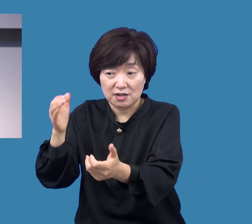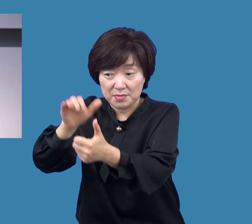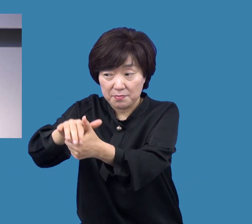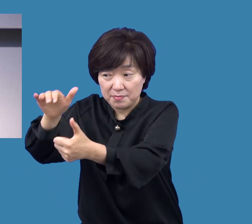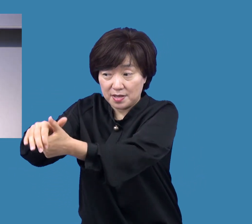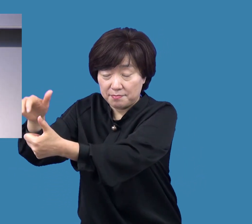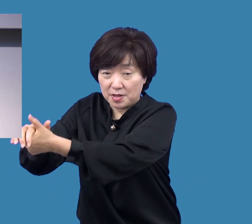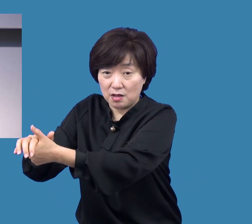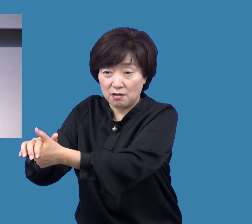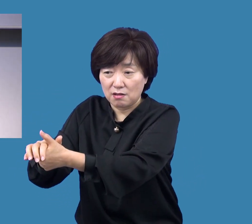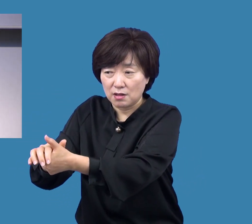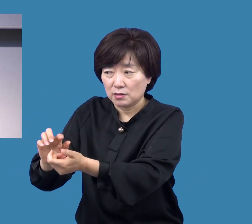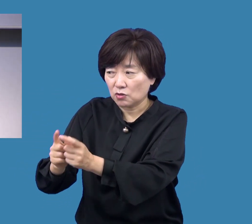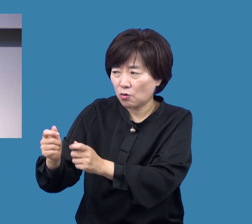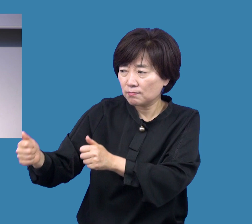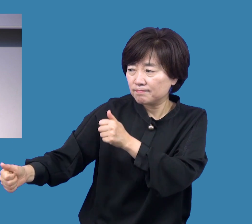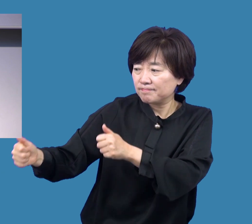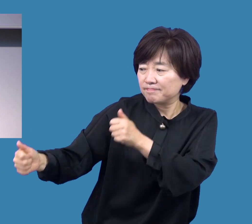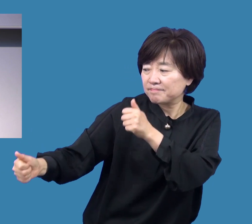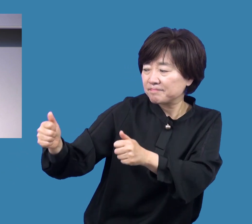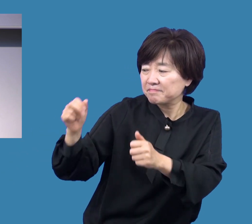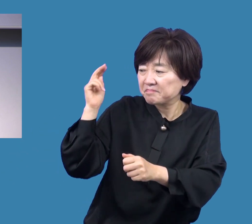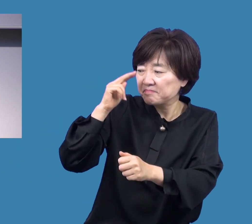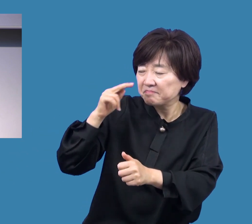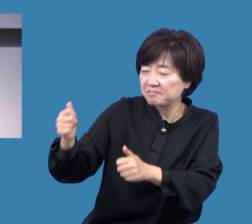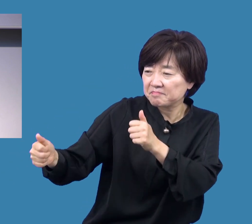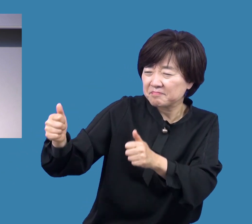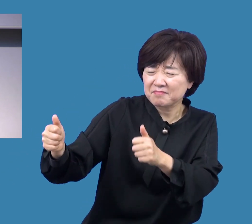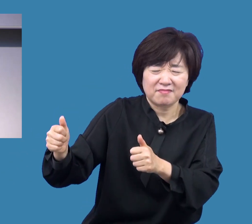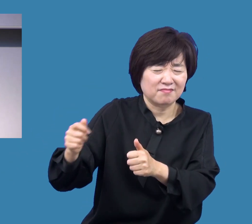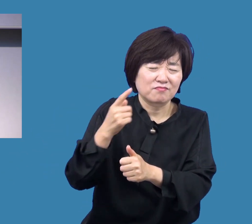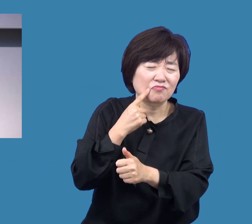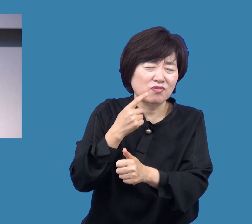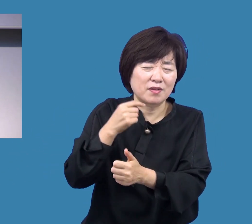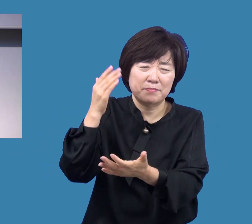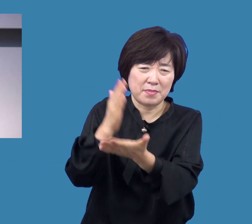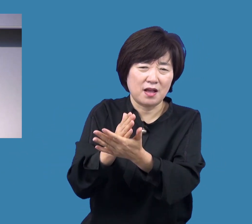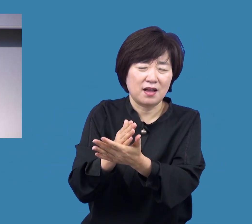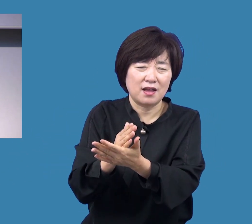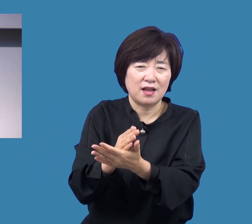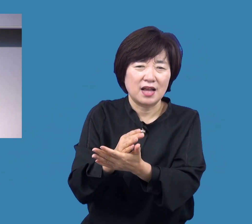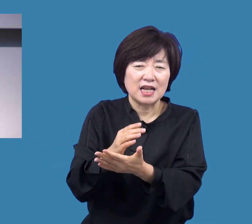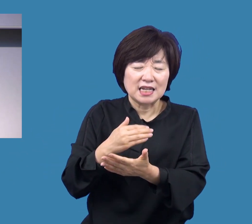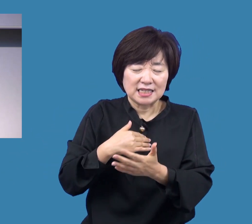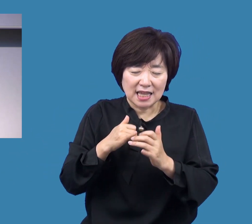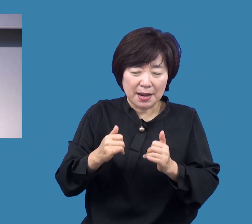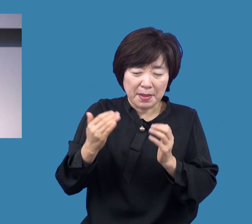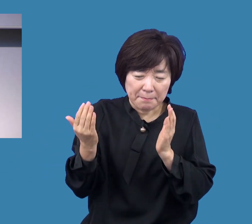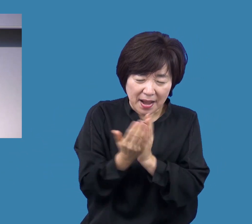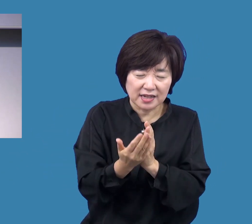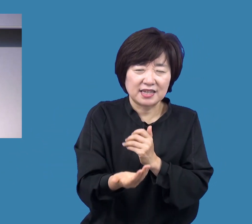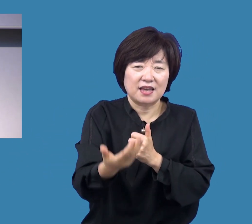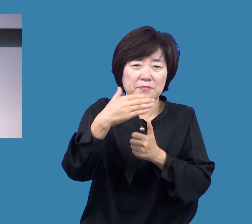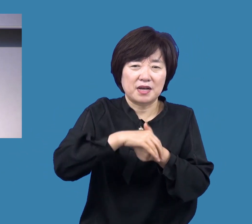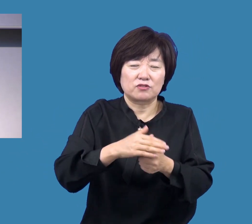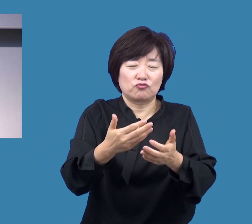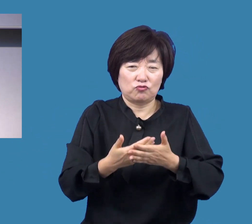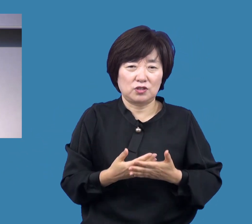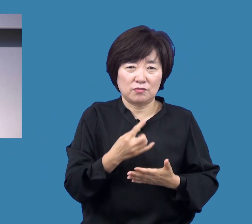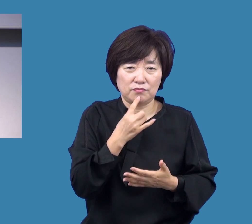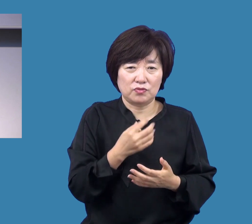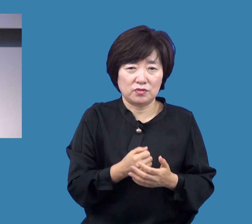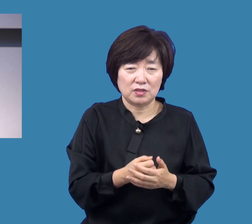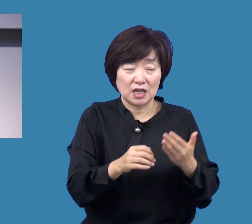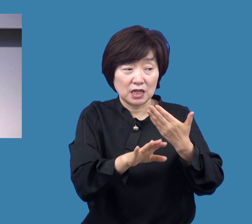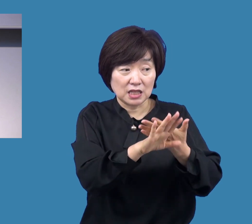필요가 없어요. 다 다르게 하나님께서 그 사람한테 맞게 주신 거야. 아멘. 그래서 다른 사람의